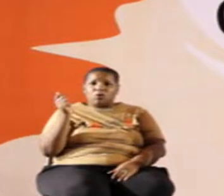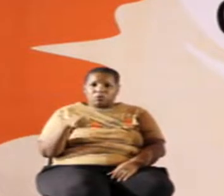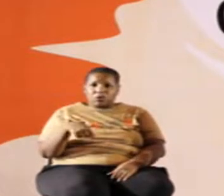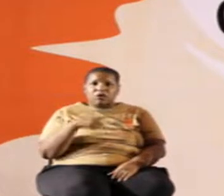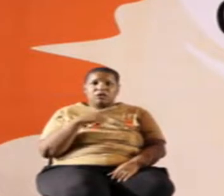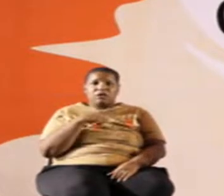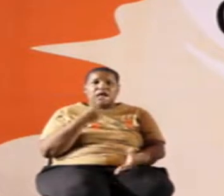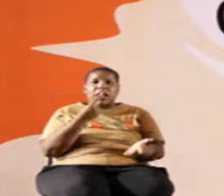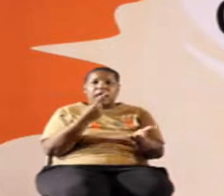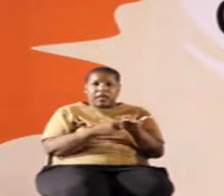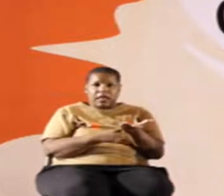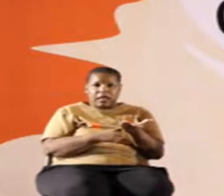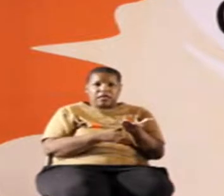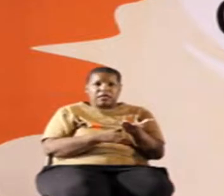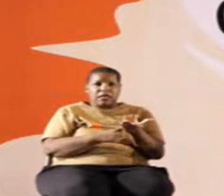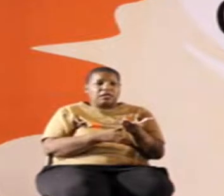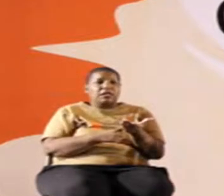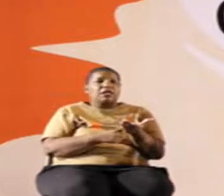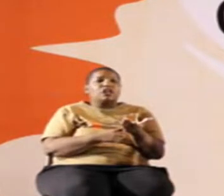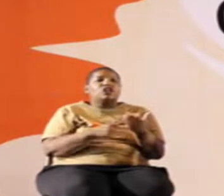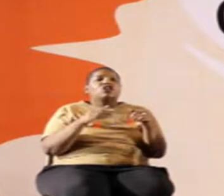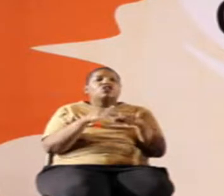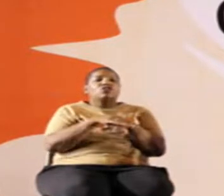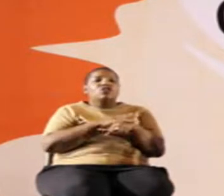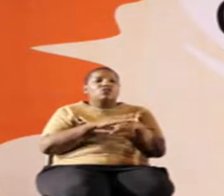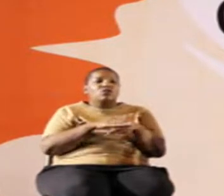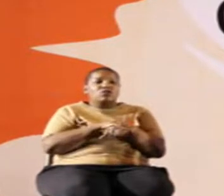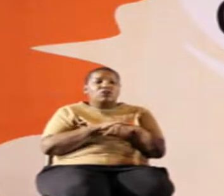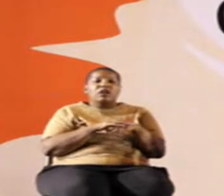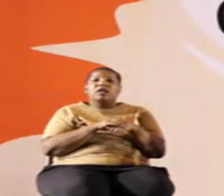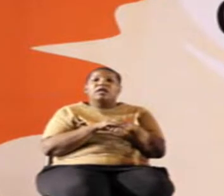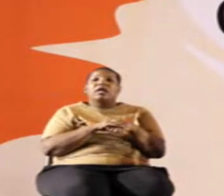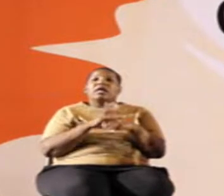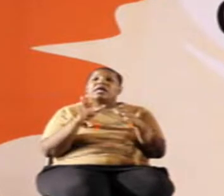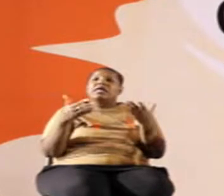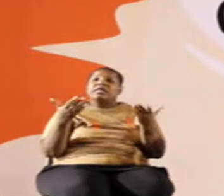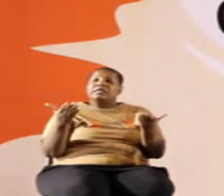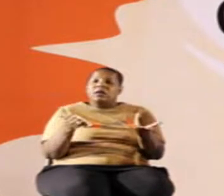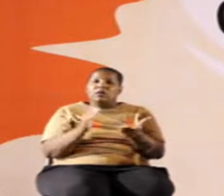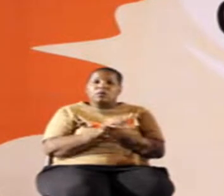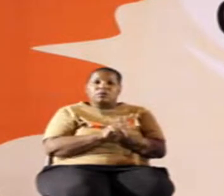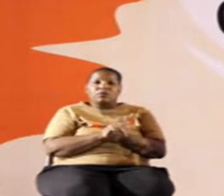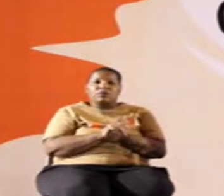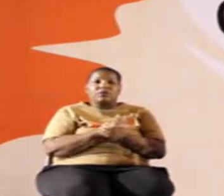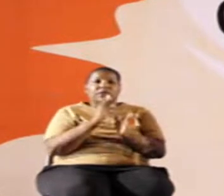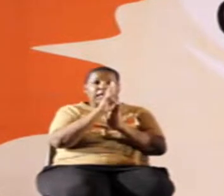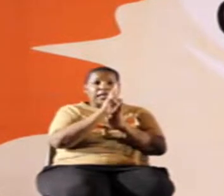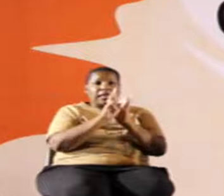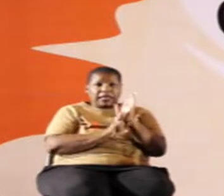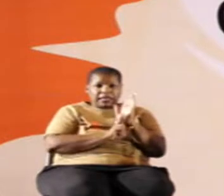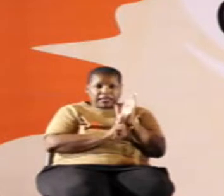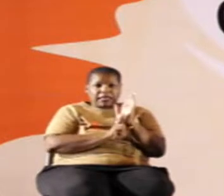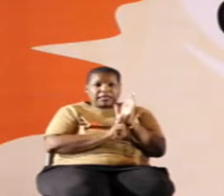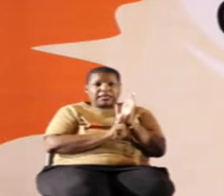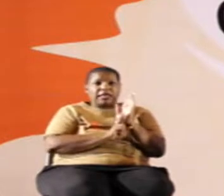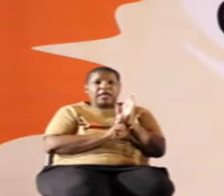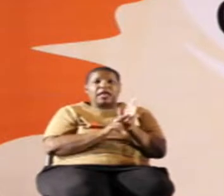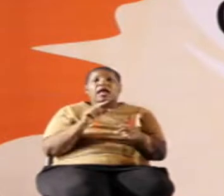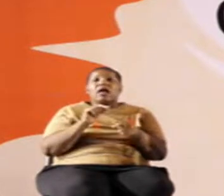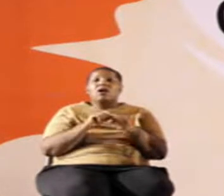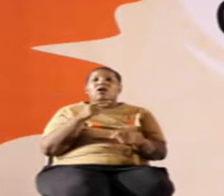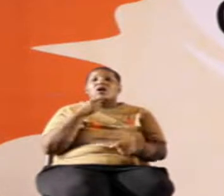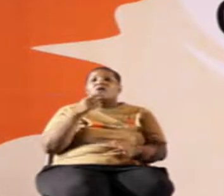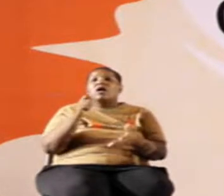nosso pacto dialógico, não é? Que, enfim, então, a regra é essa, de fazermos